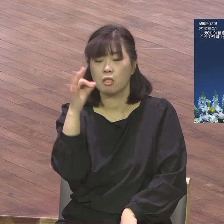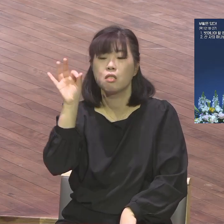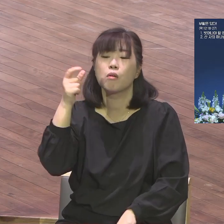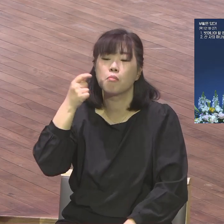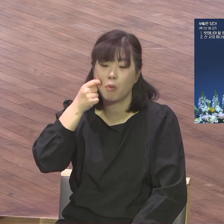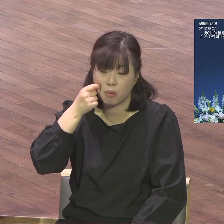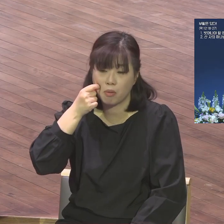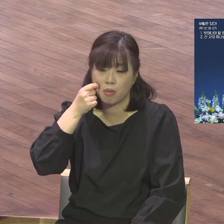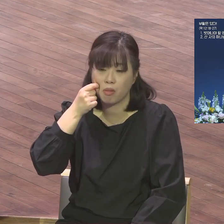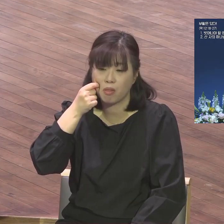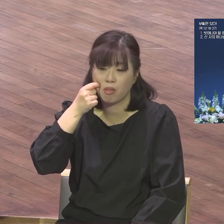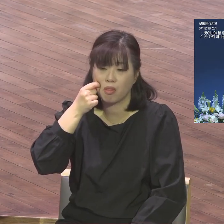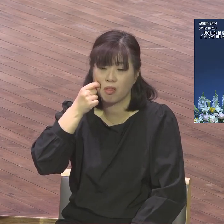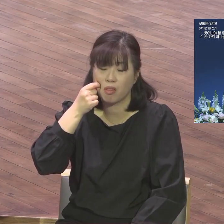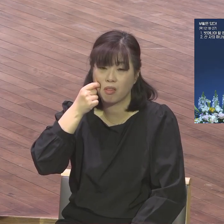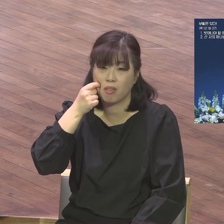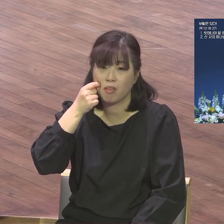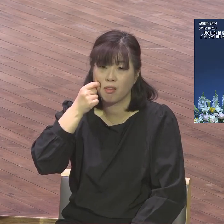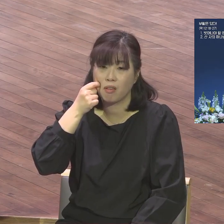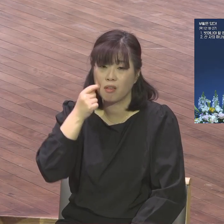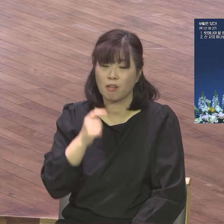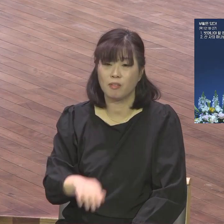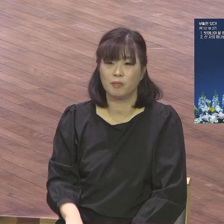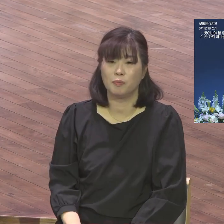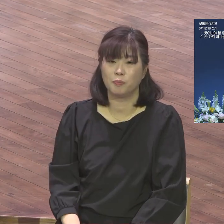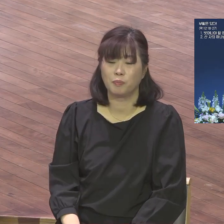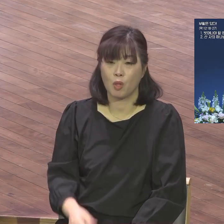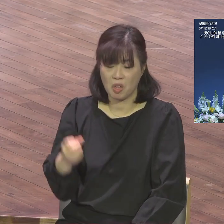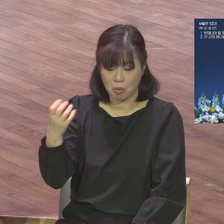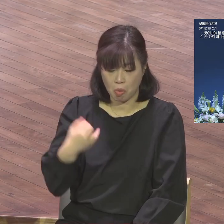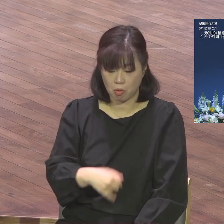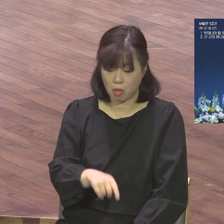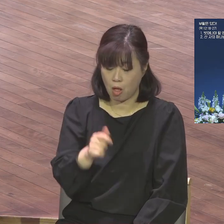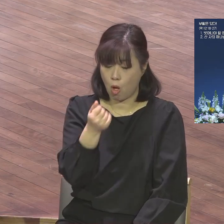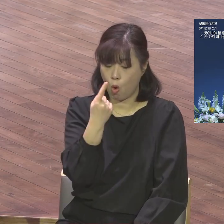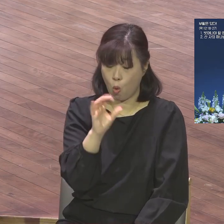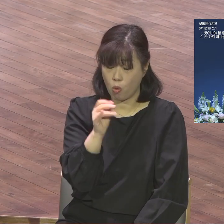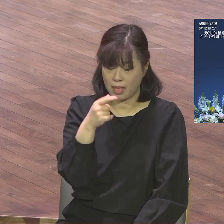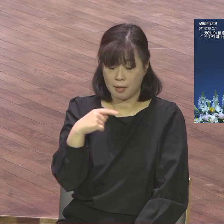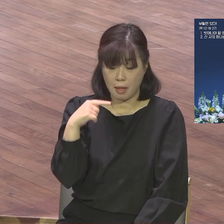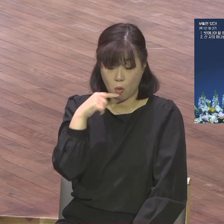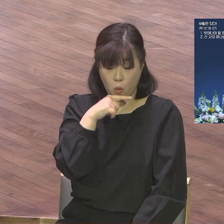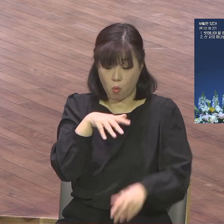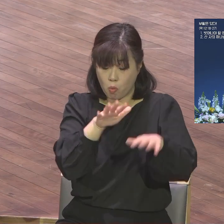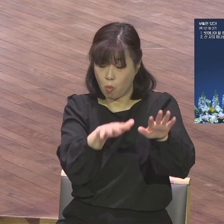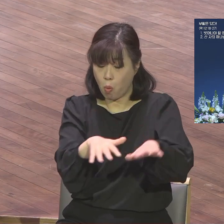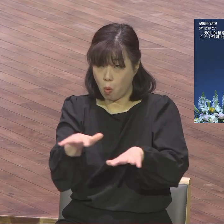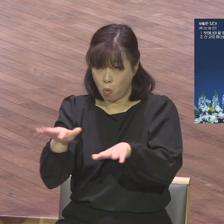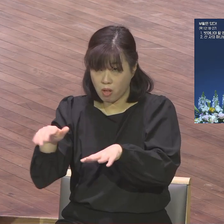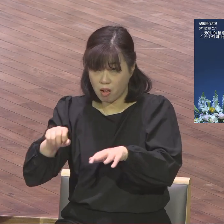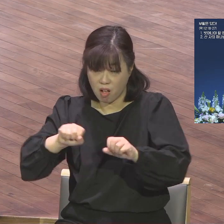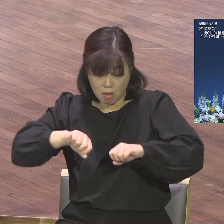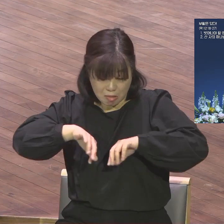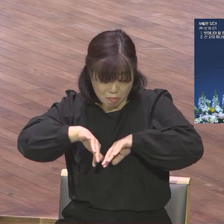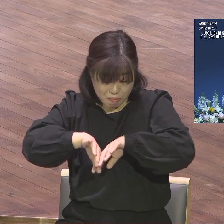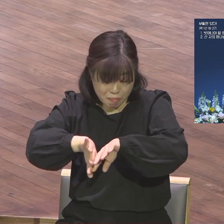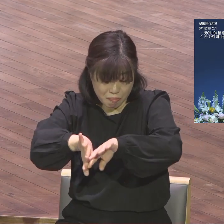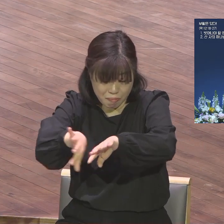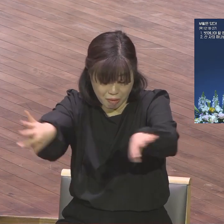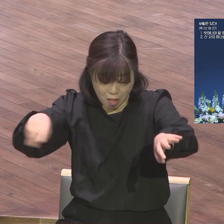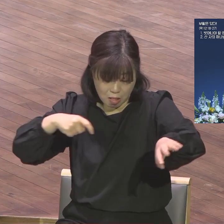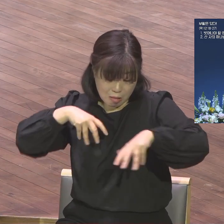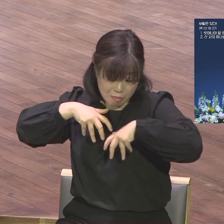성령으로 감동해서 지은 건데. 없었어. 인정 안 합니다. 싹 다 신신학자들입니다. 전부